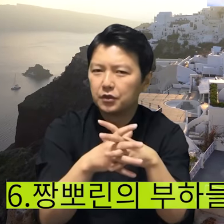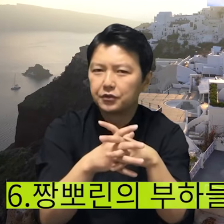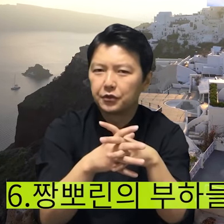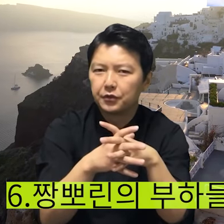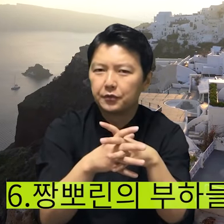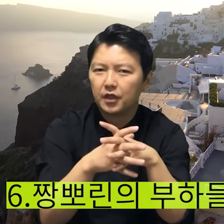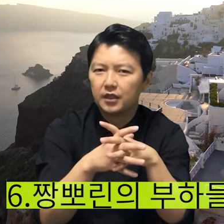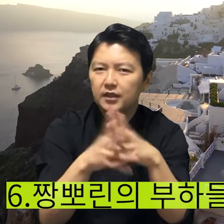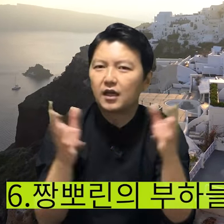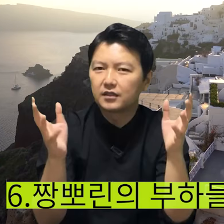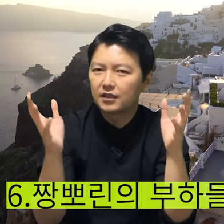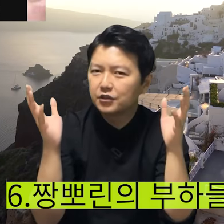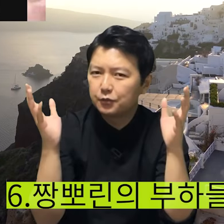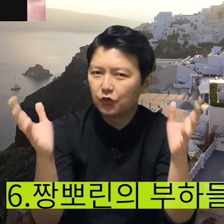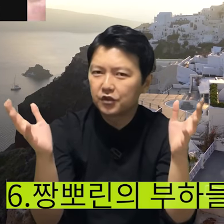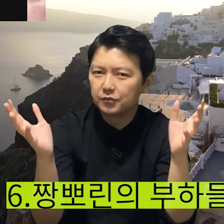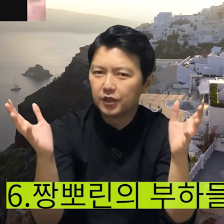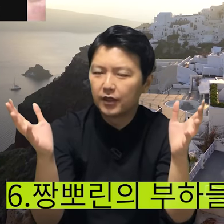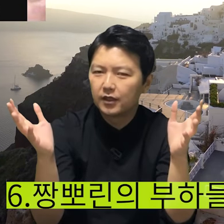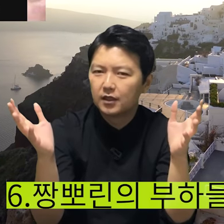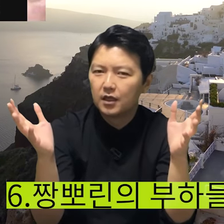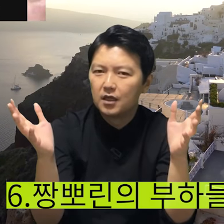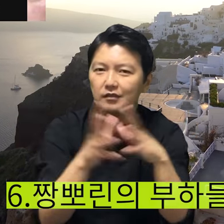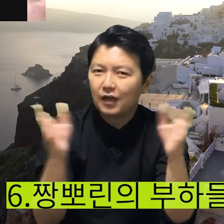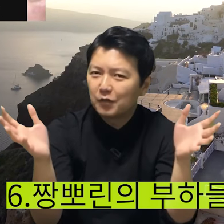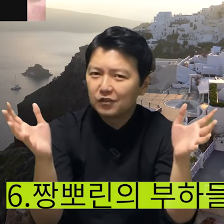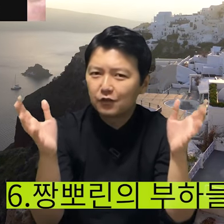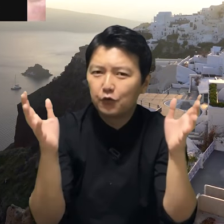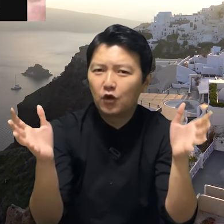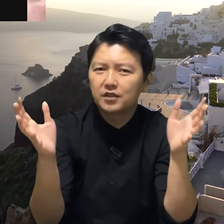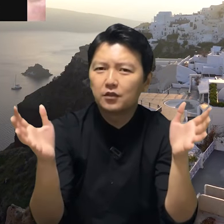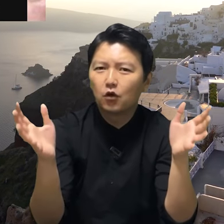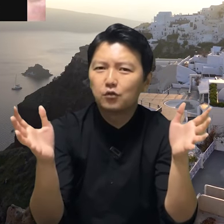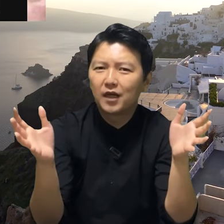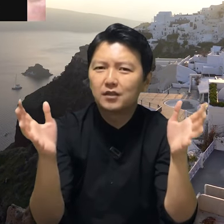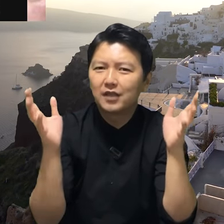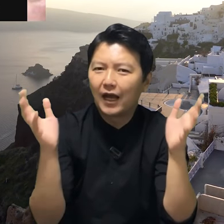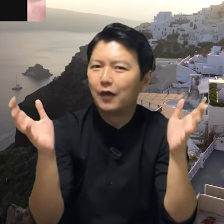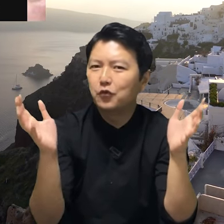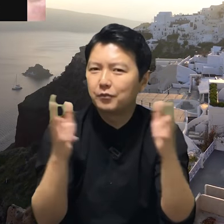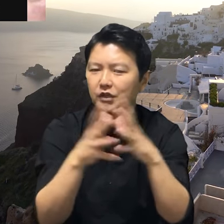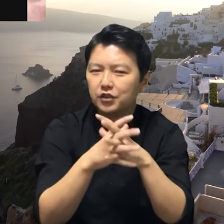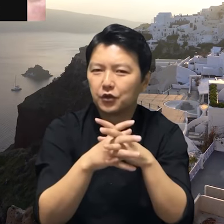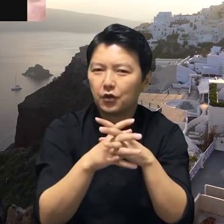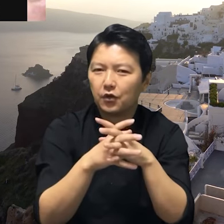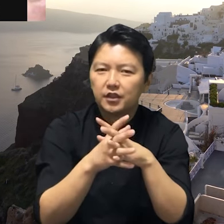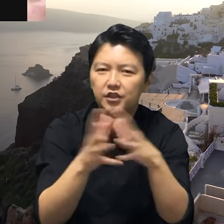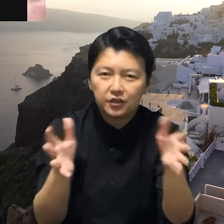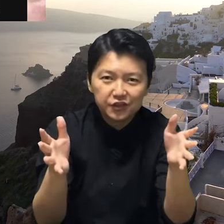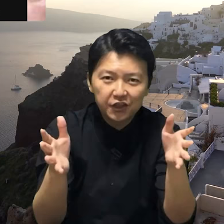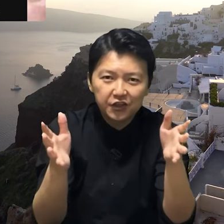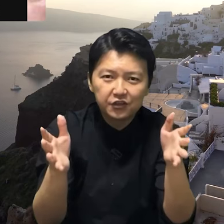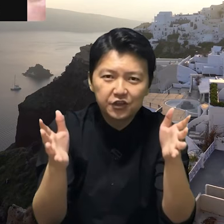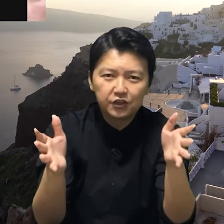거죠. 자, 사진을 보겠습니다. 드라마에서 류화창의 오른팔인 한웨핑이죠. 실제 현실